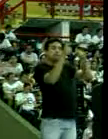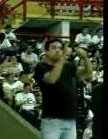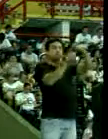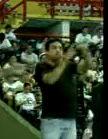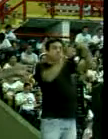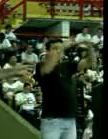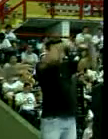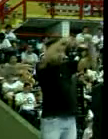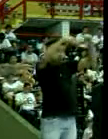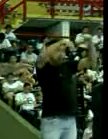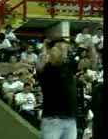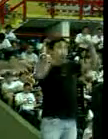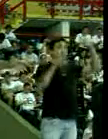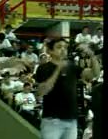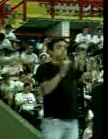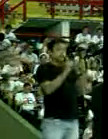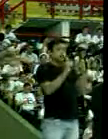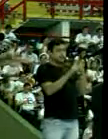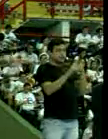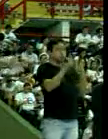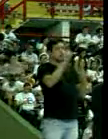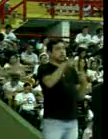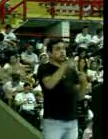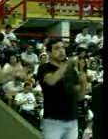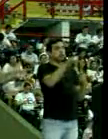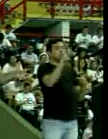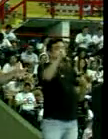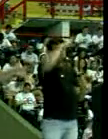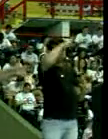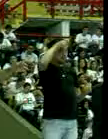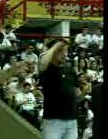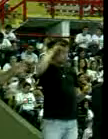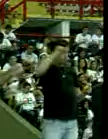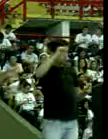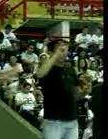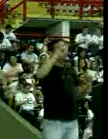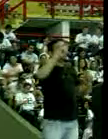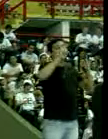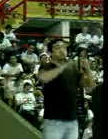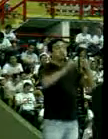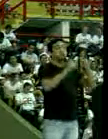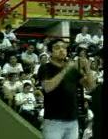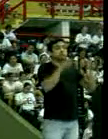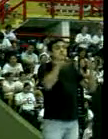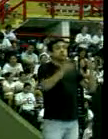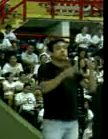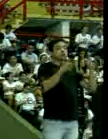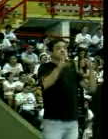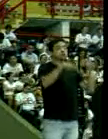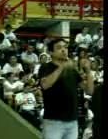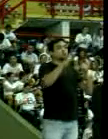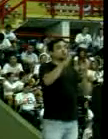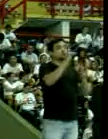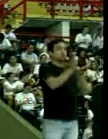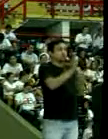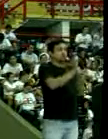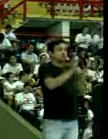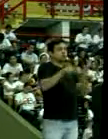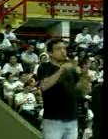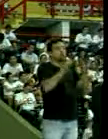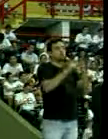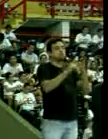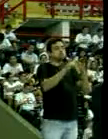estou falando também de um pedaço do Mato Grosso, estou falando também de Tocantins,